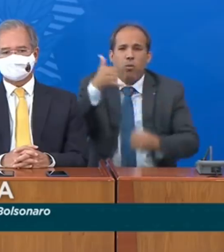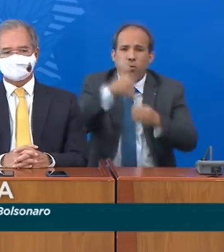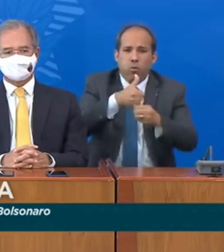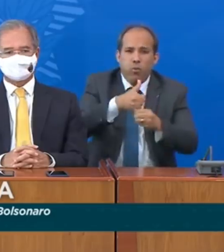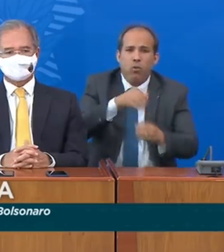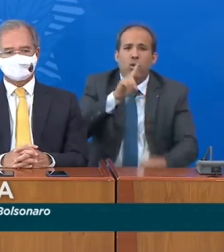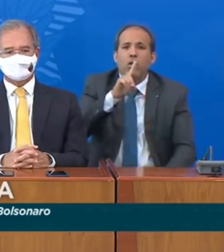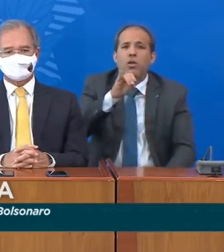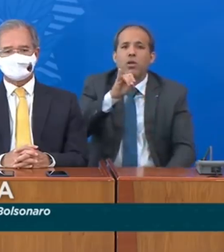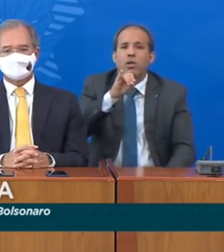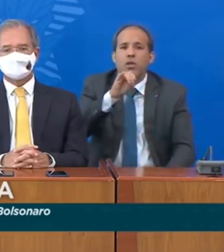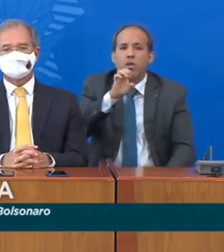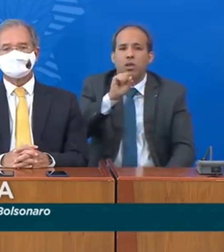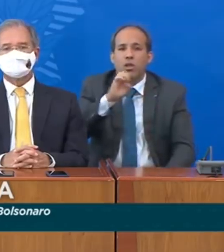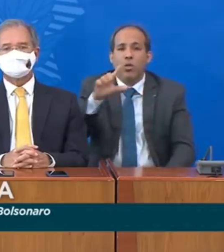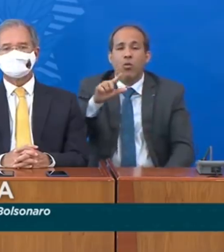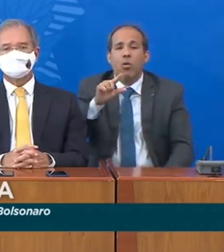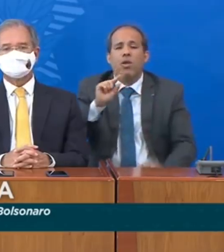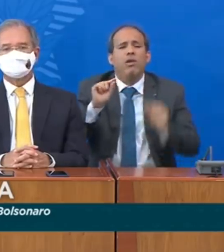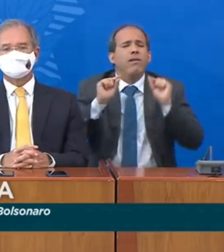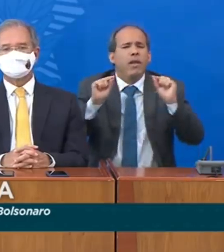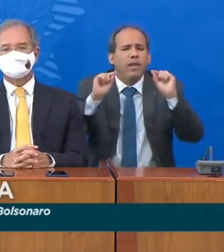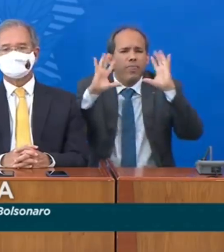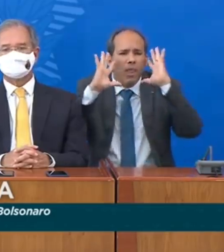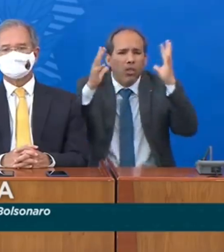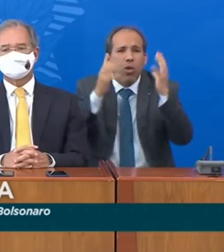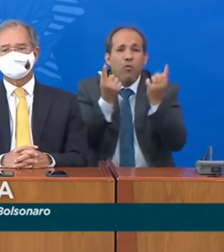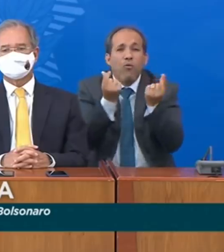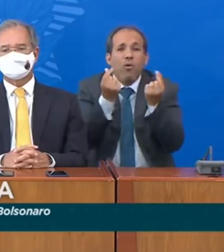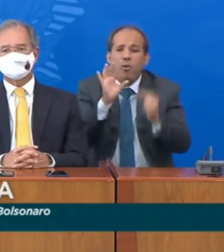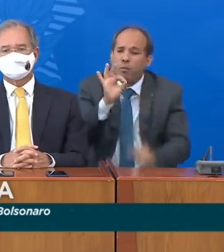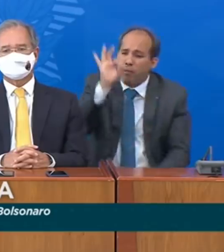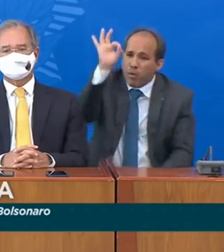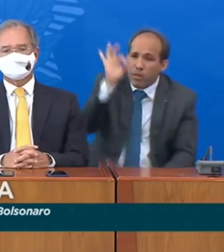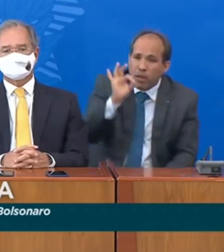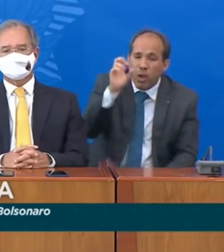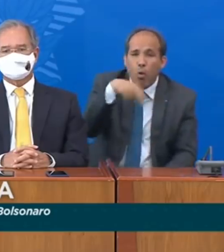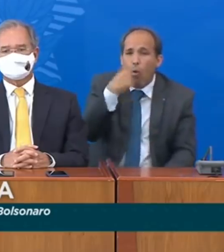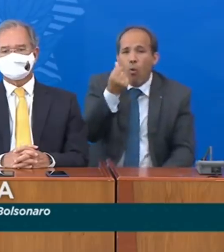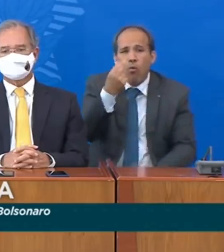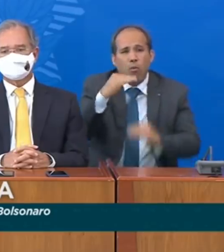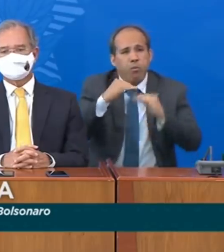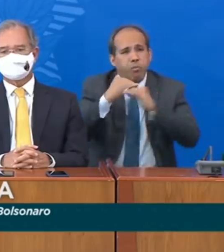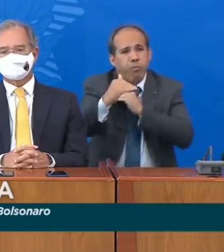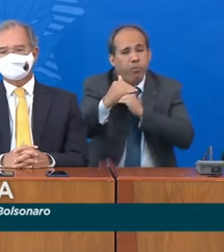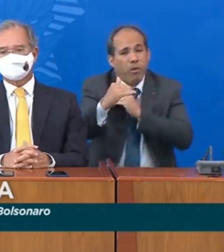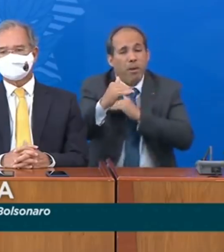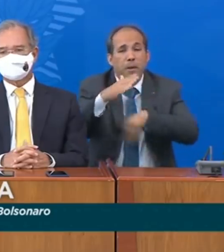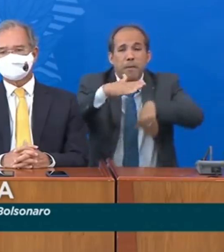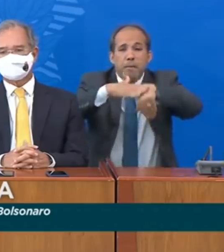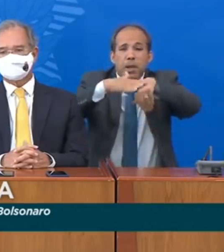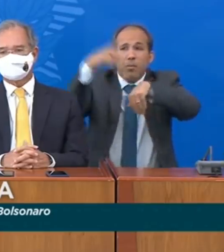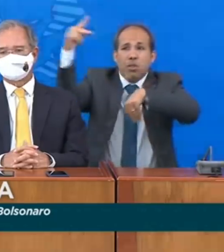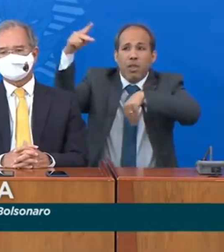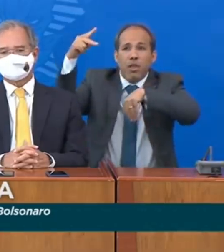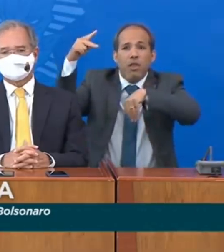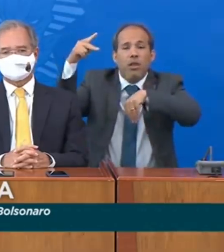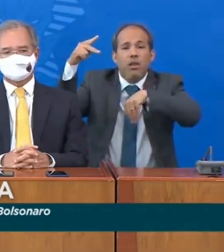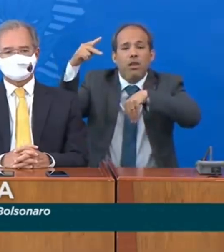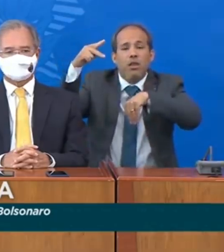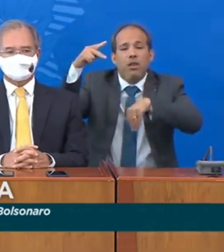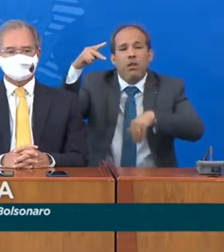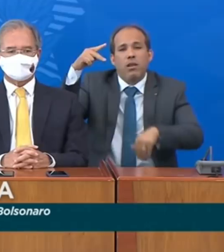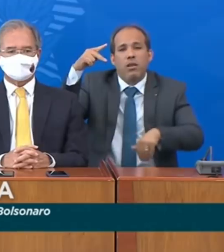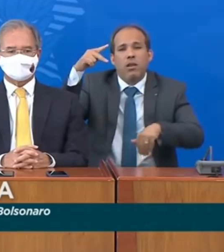o diesel. E quem vai definir esse percentual ou esse valor fixo? Serão as